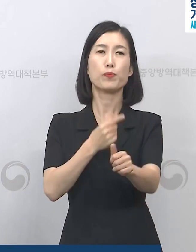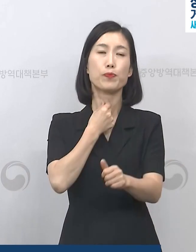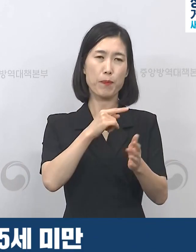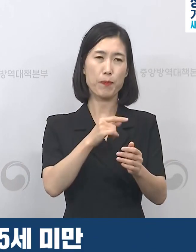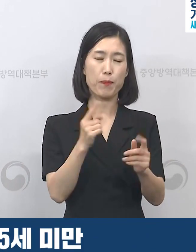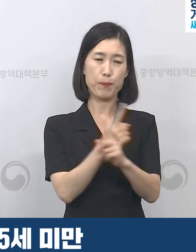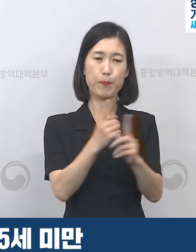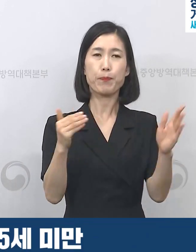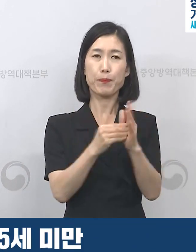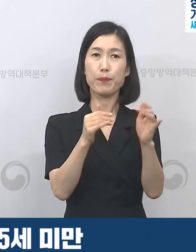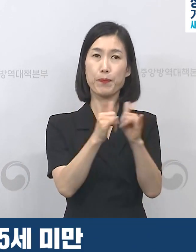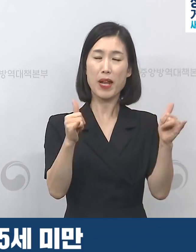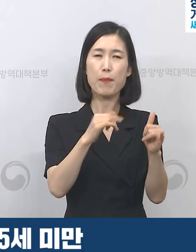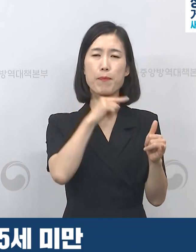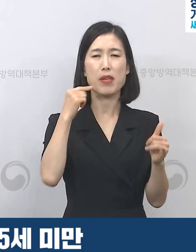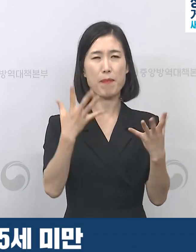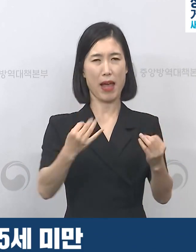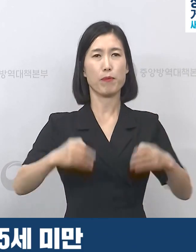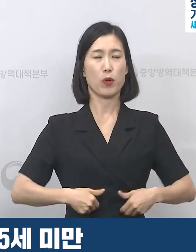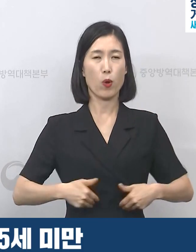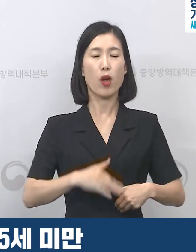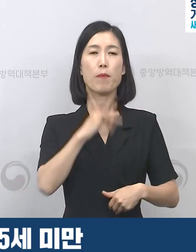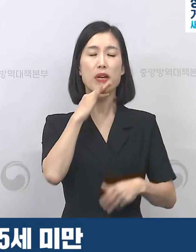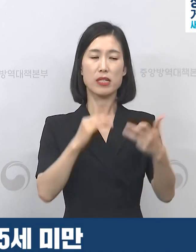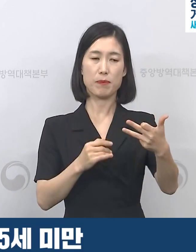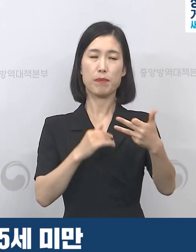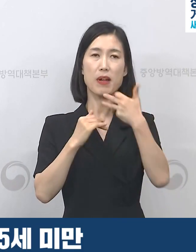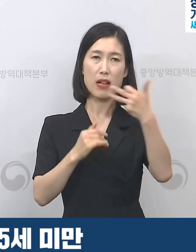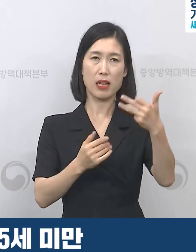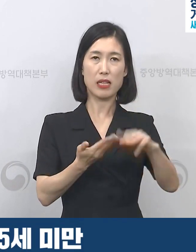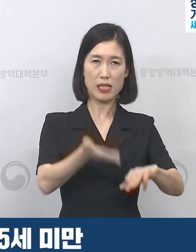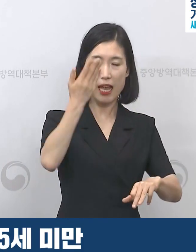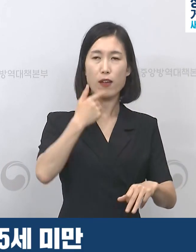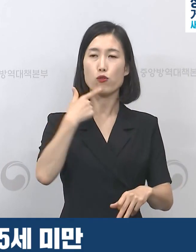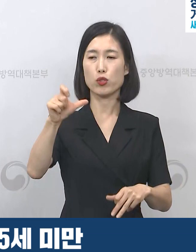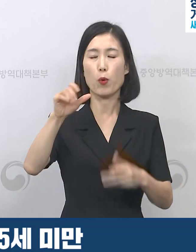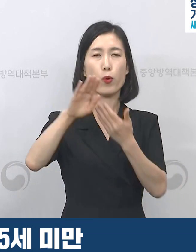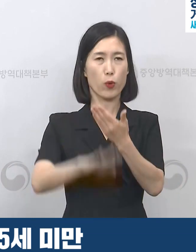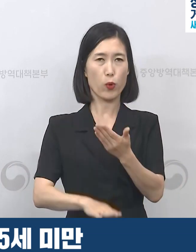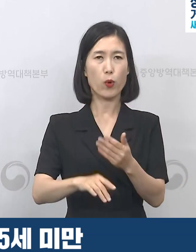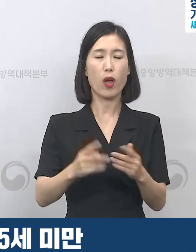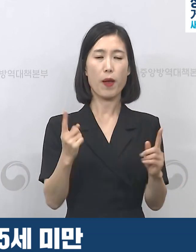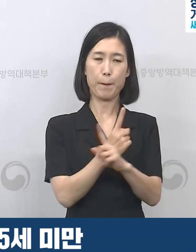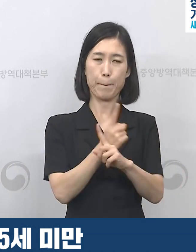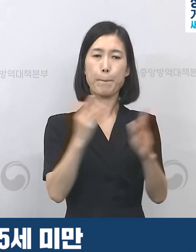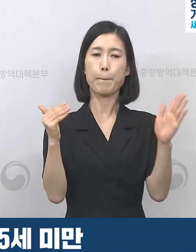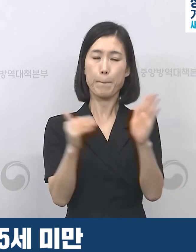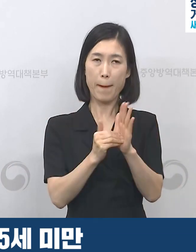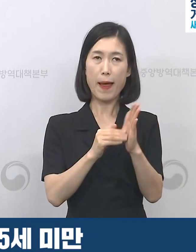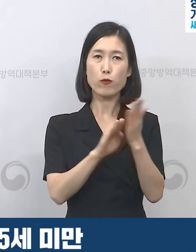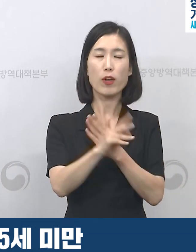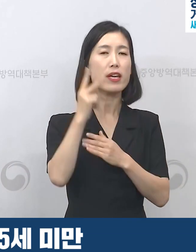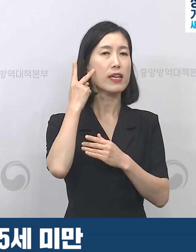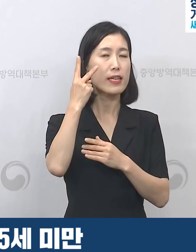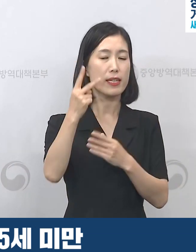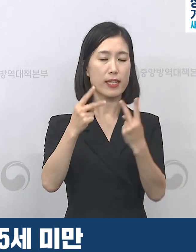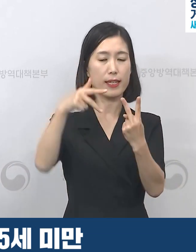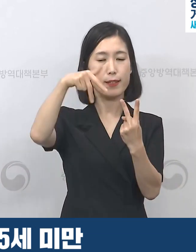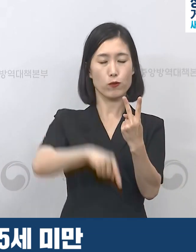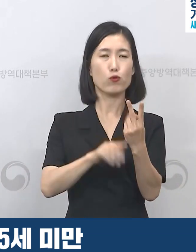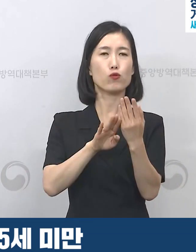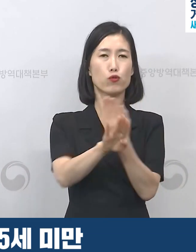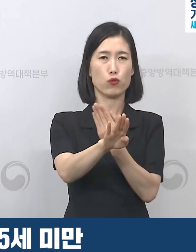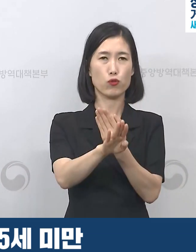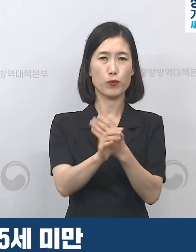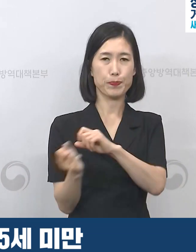요청드립니다. 만 18세 이상 65세 미만이며 완치, 격리 해제 후 14일이 이상이